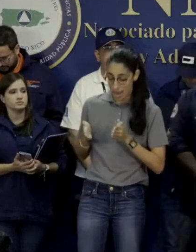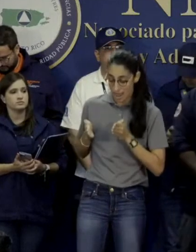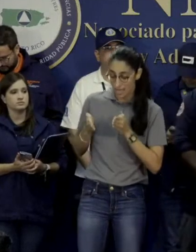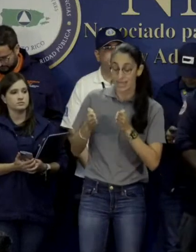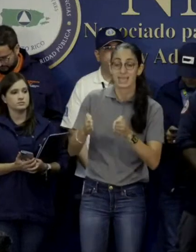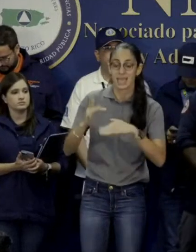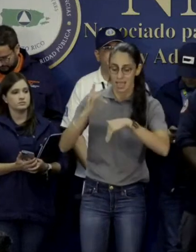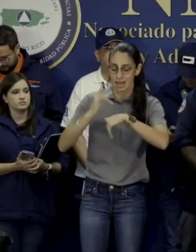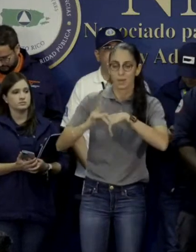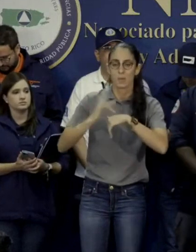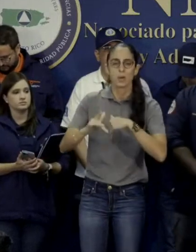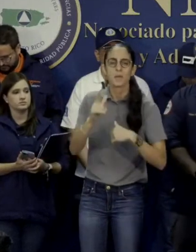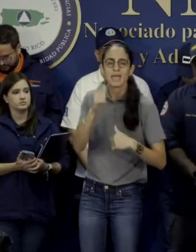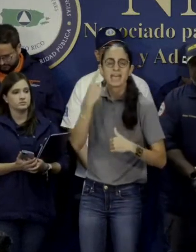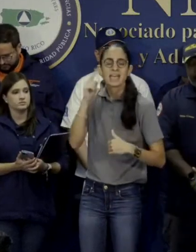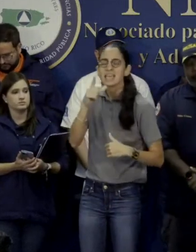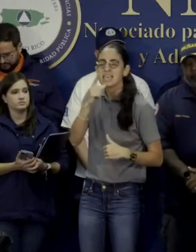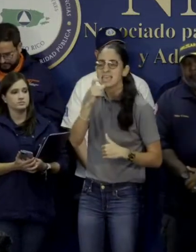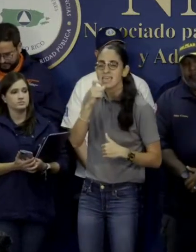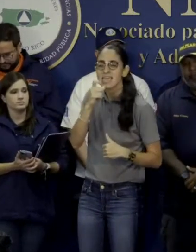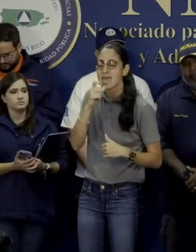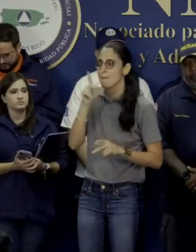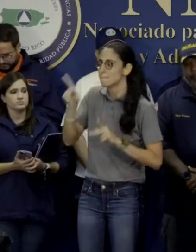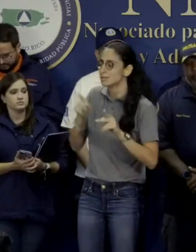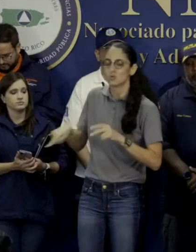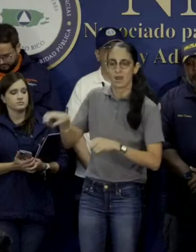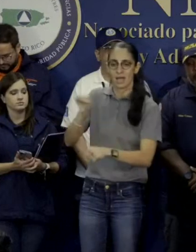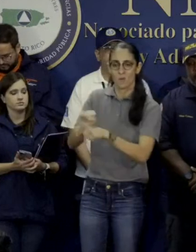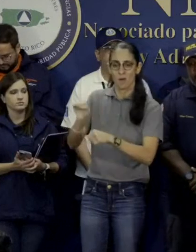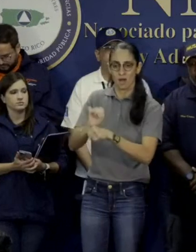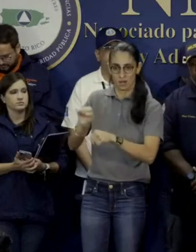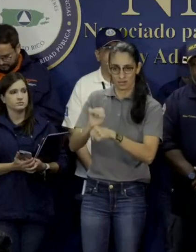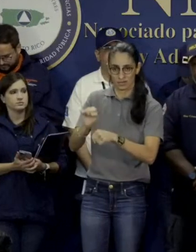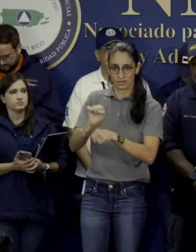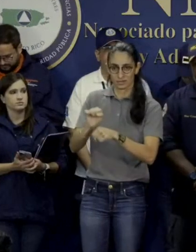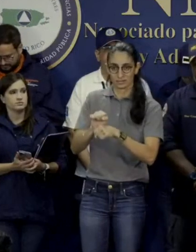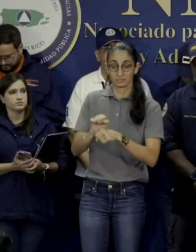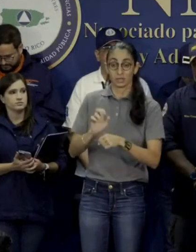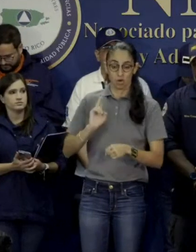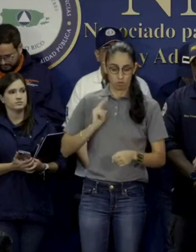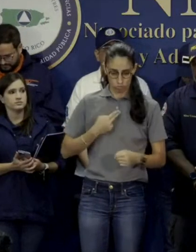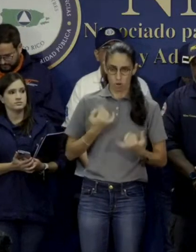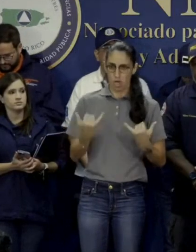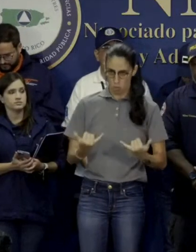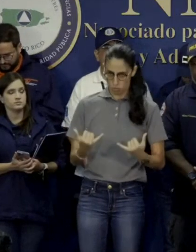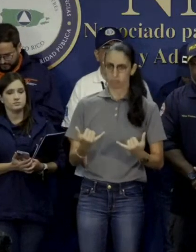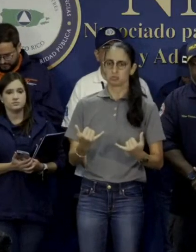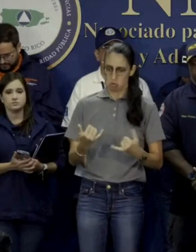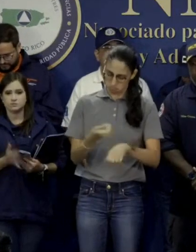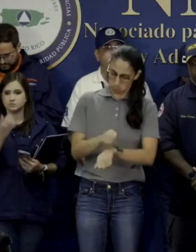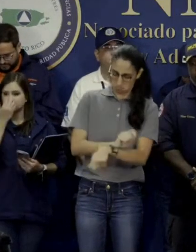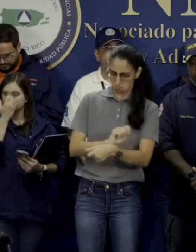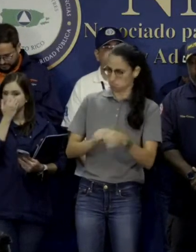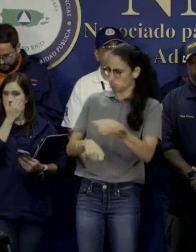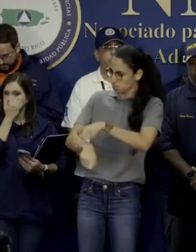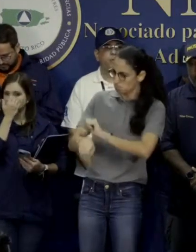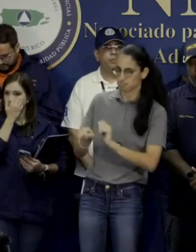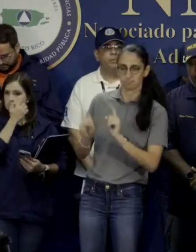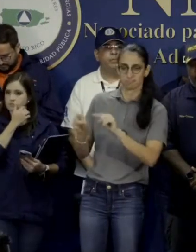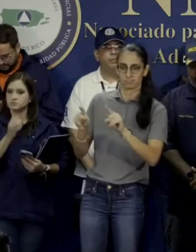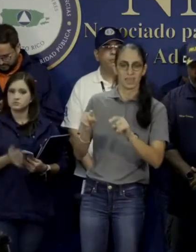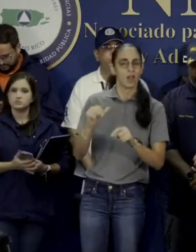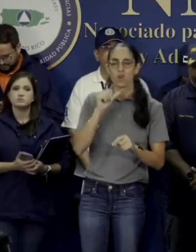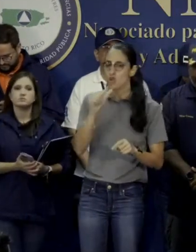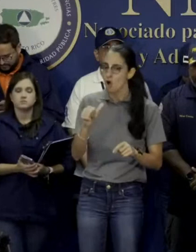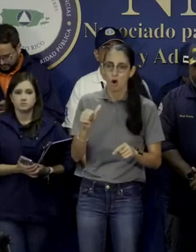disponible para las tareas de respuesta inmediata. Ahora estamos respondiendo. Todavía no estamos en la etapa